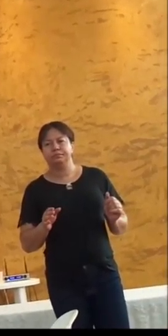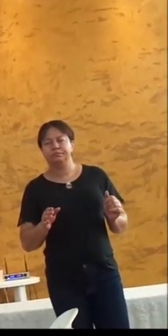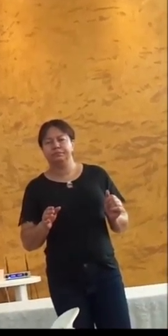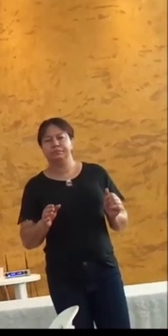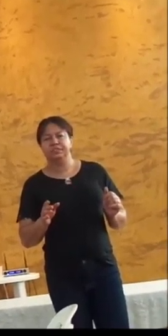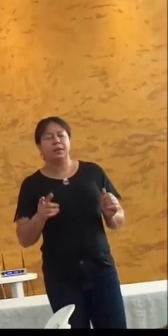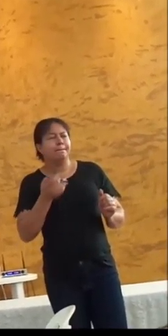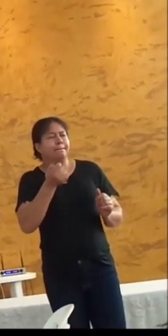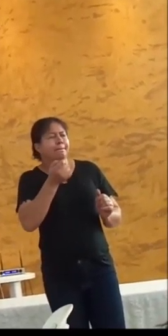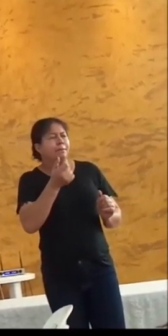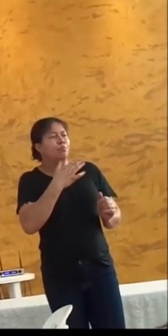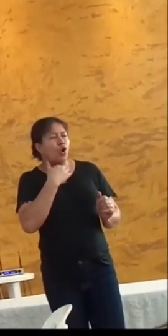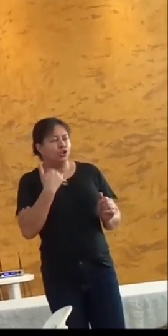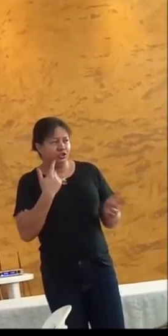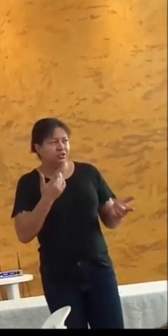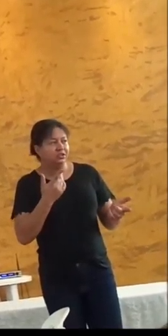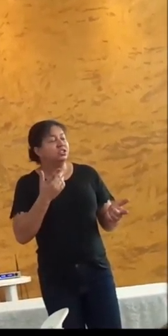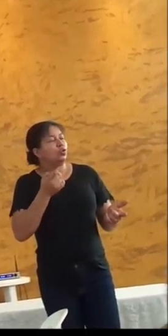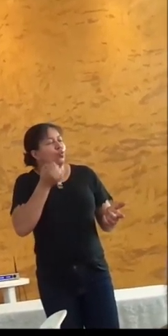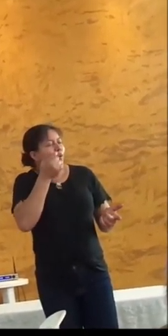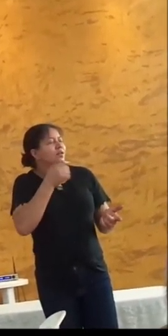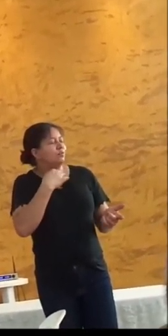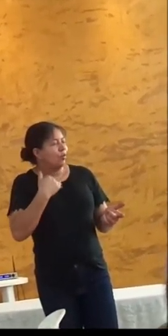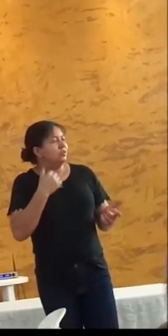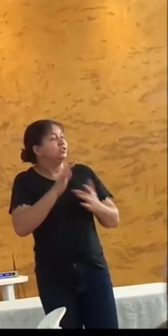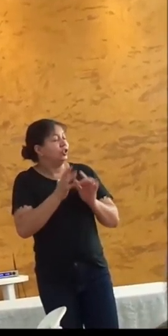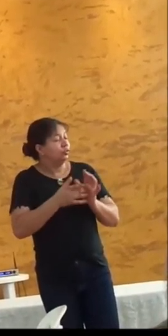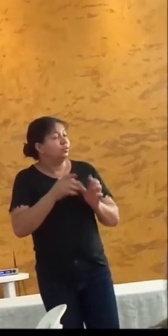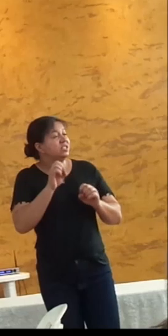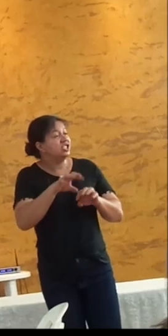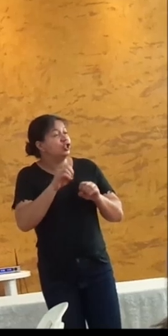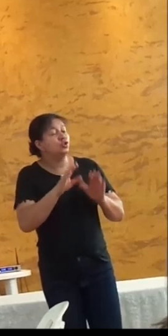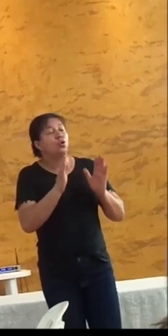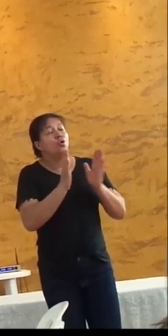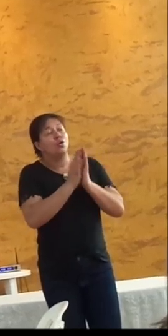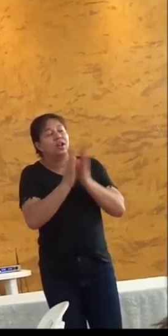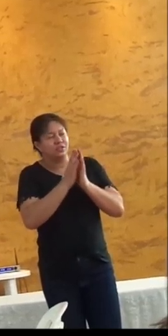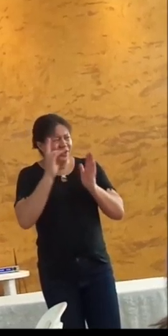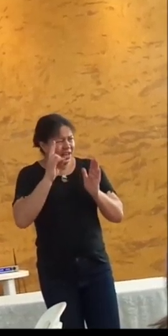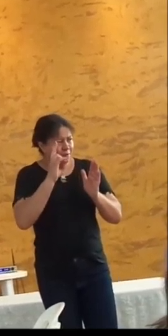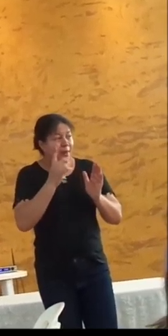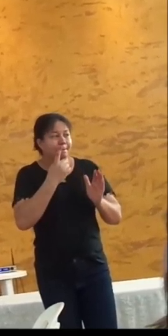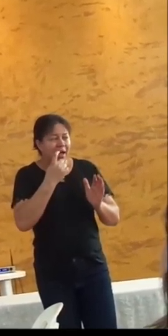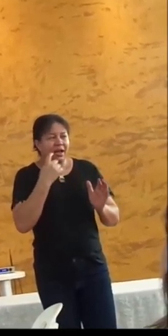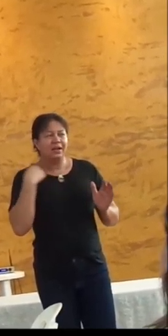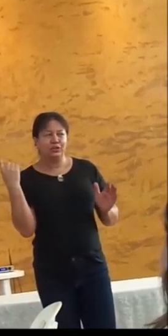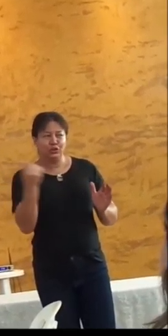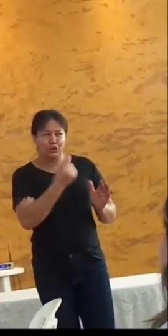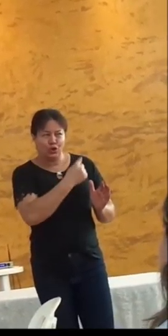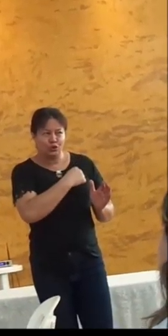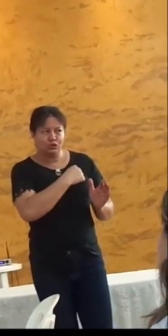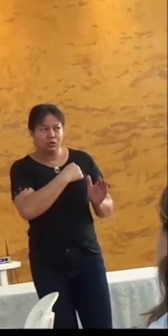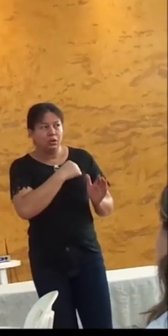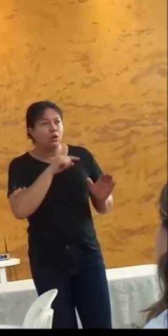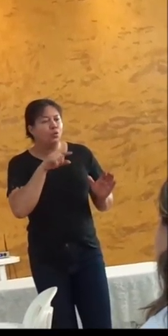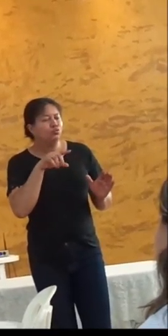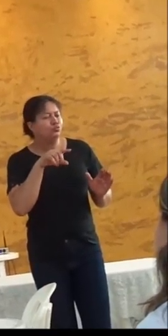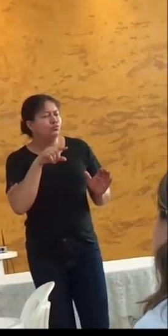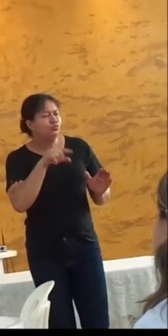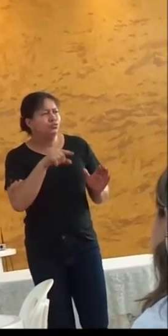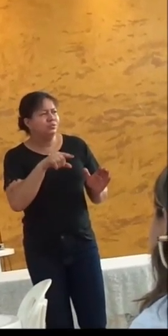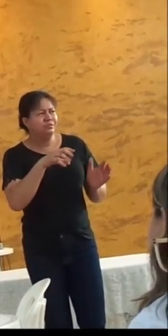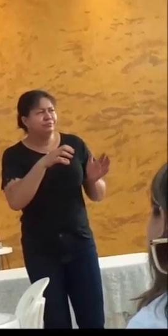da sua morte, né? E na oração que ele ensinou para nós, Pai Nosso, Jesus elaborou um jeito diferente de